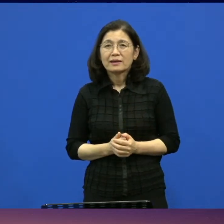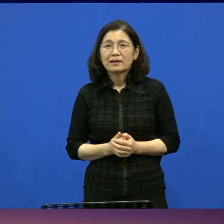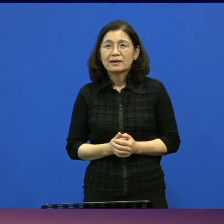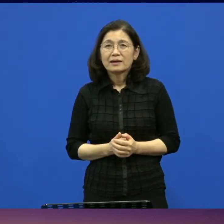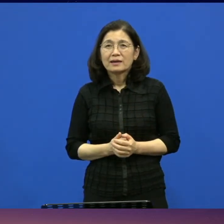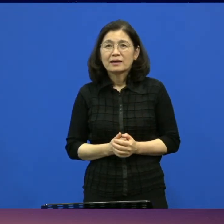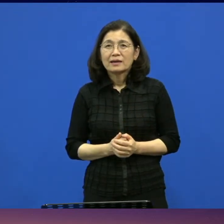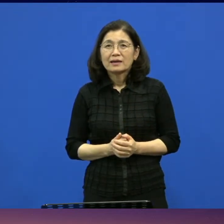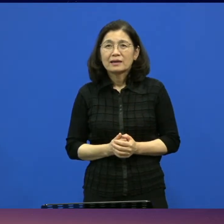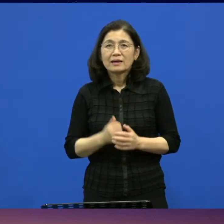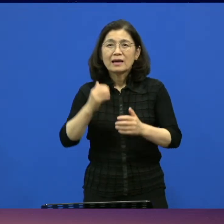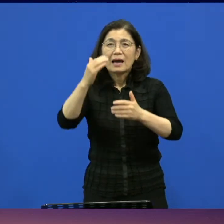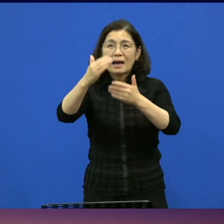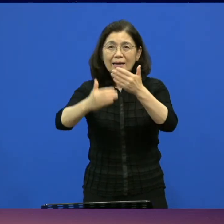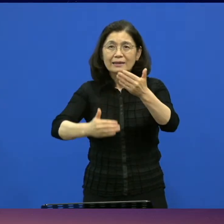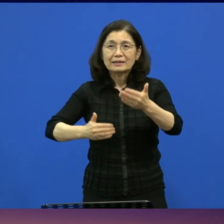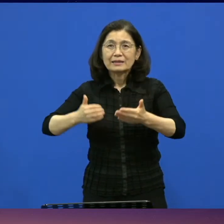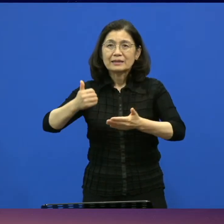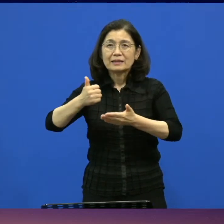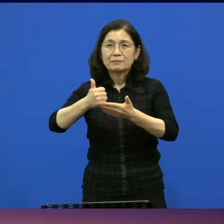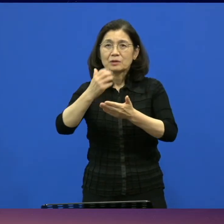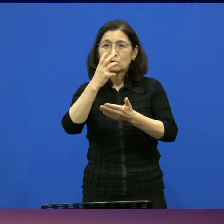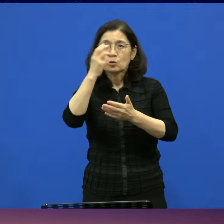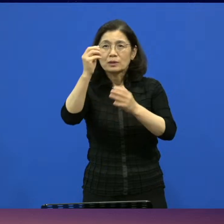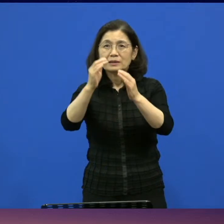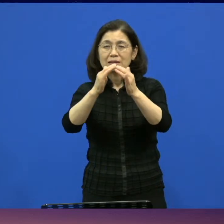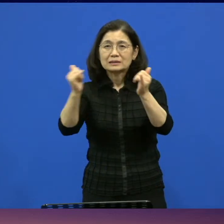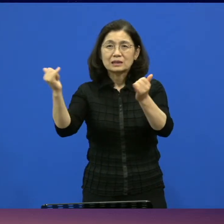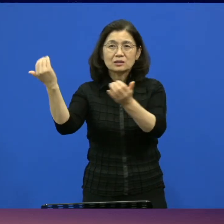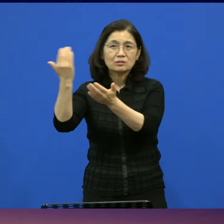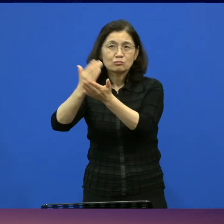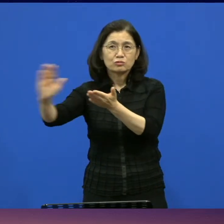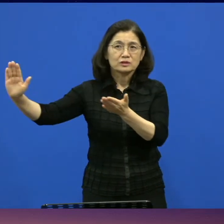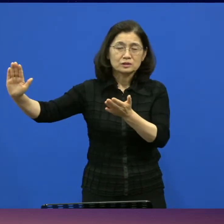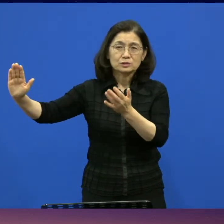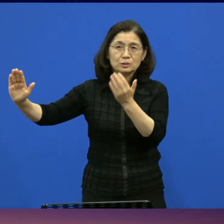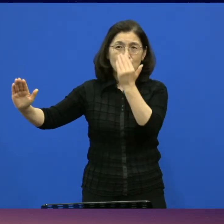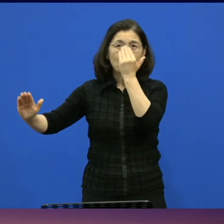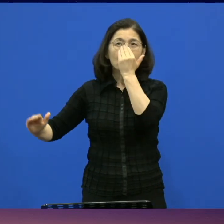그러므로 일렀으되 하나님이 교만한 자를 물리치시고.